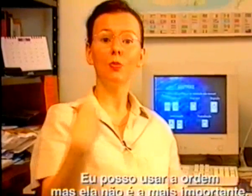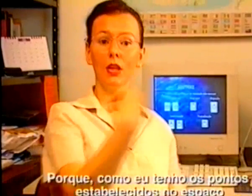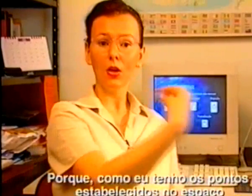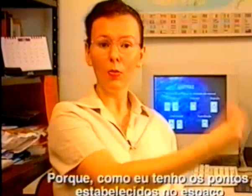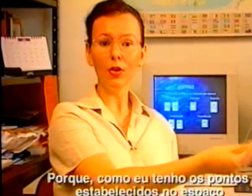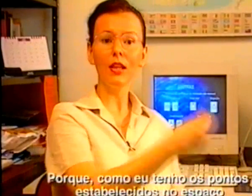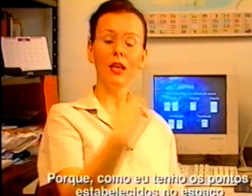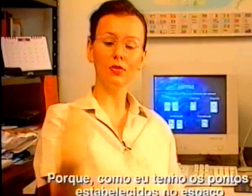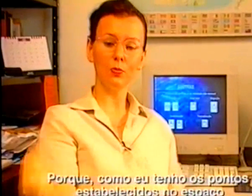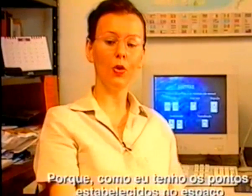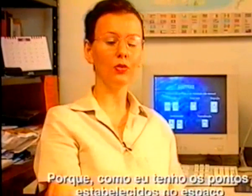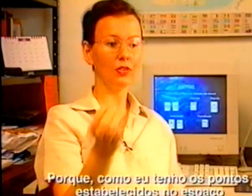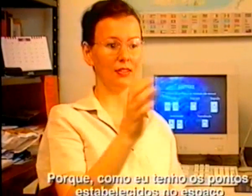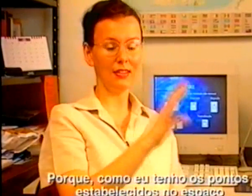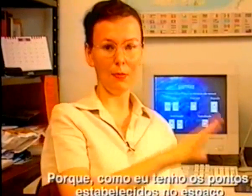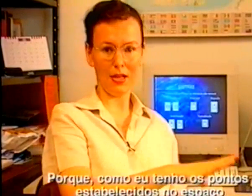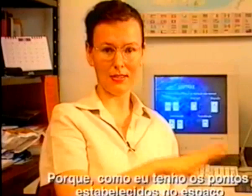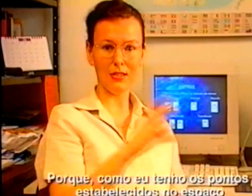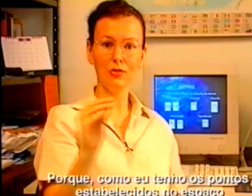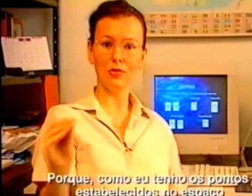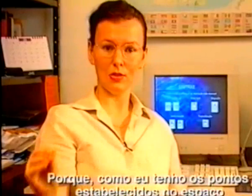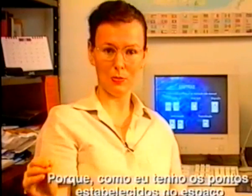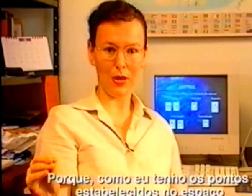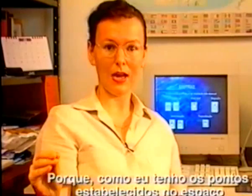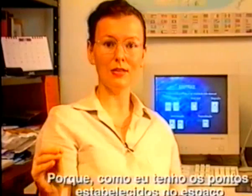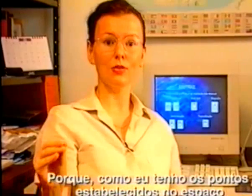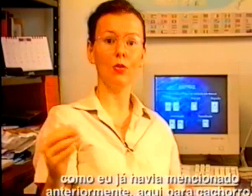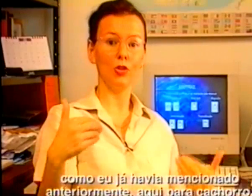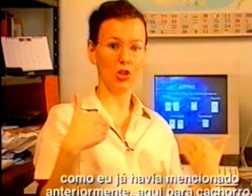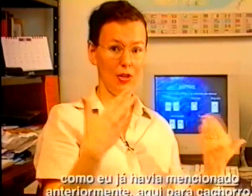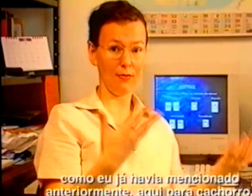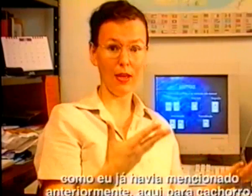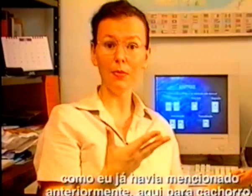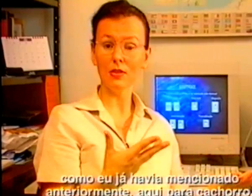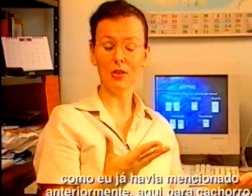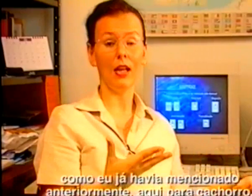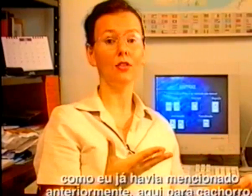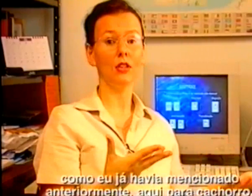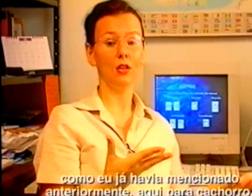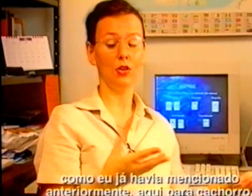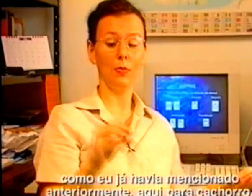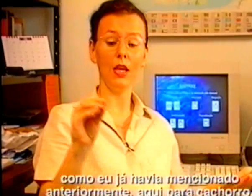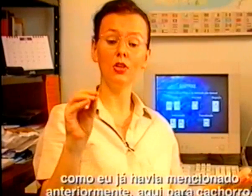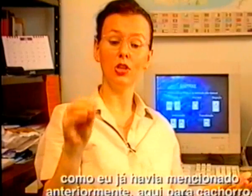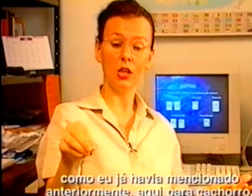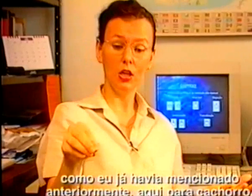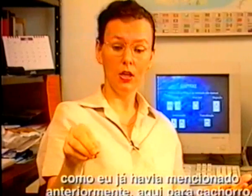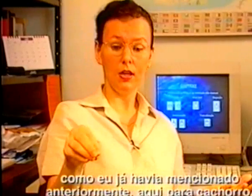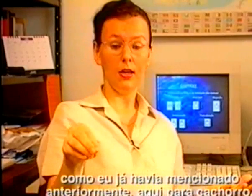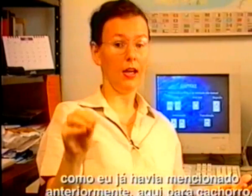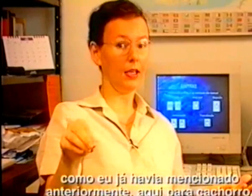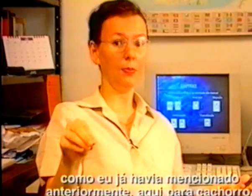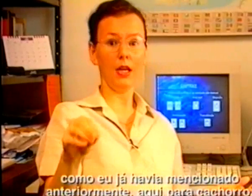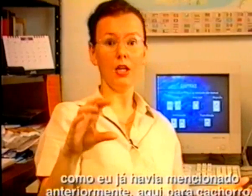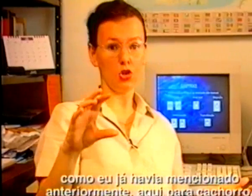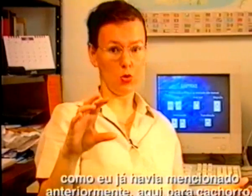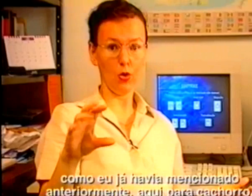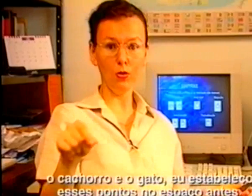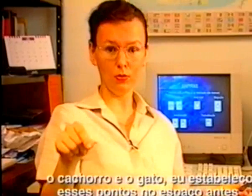importante, porque como eu tenho os pontos estabelecidos no espaço, como eu já havia mencionado anteriormente, aqui para